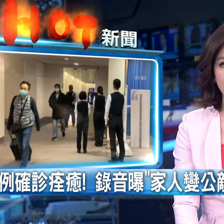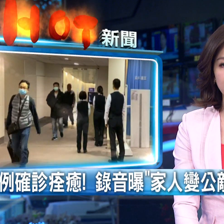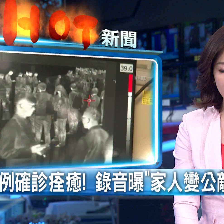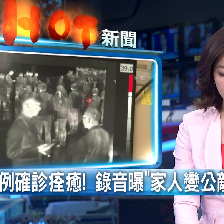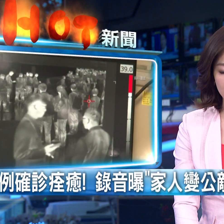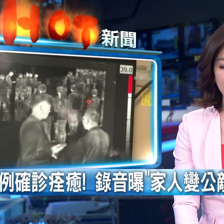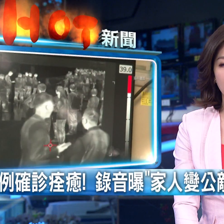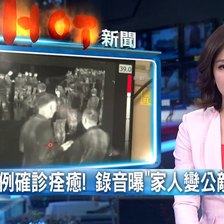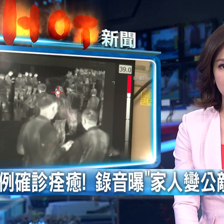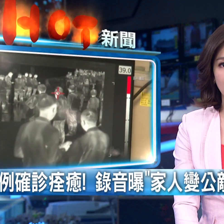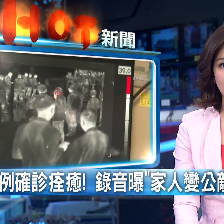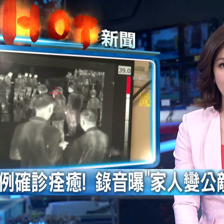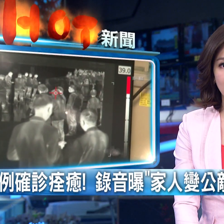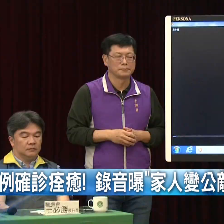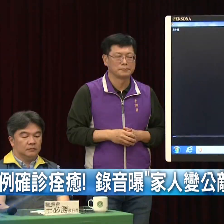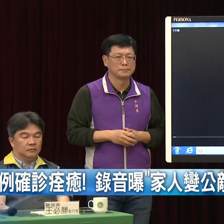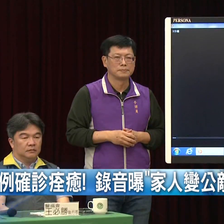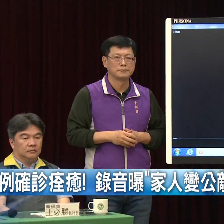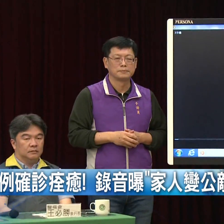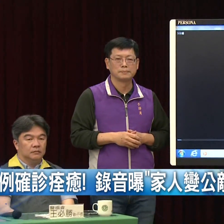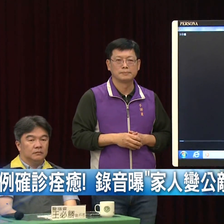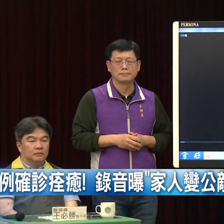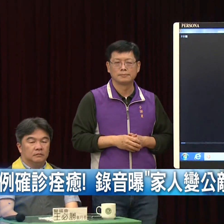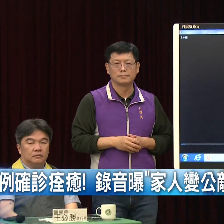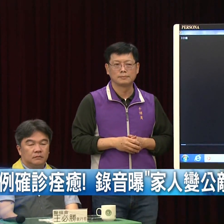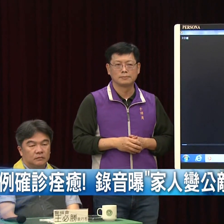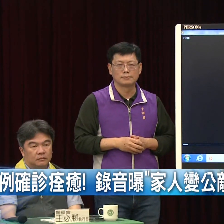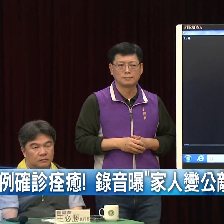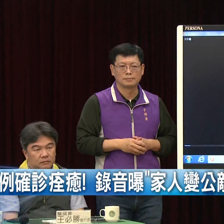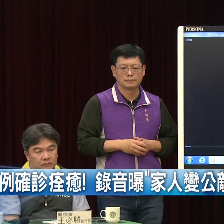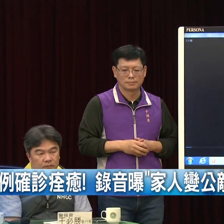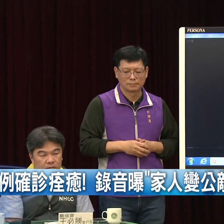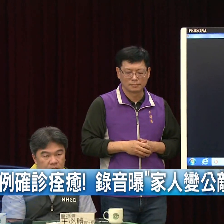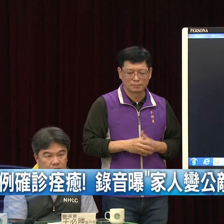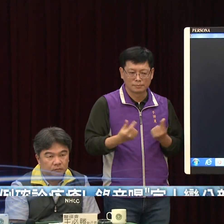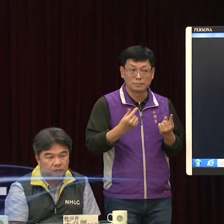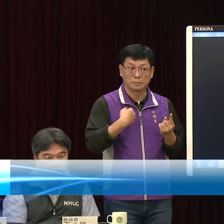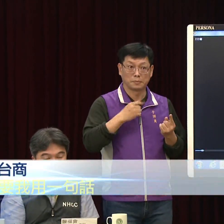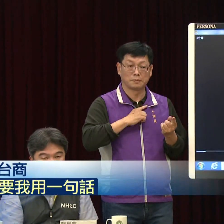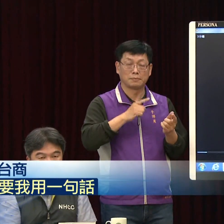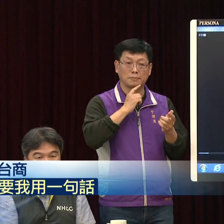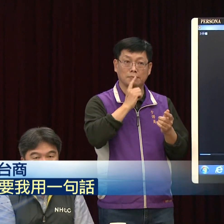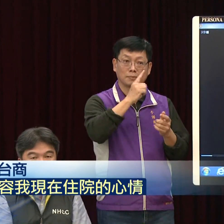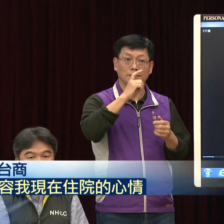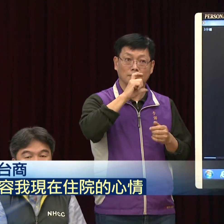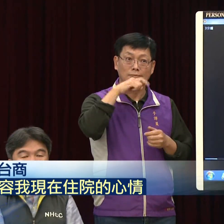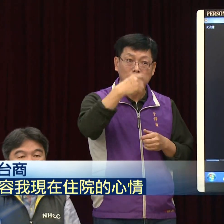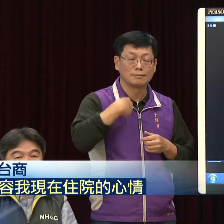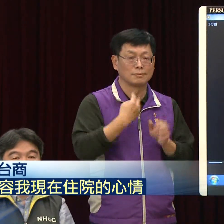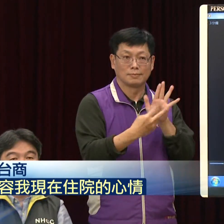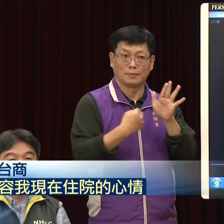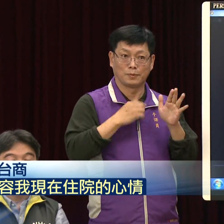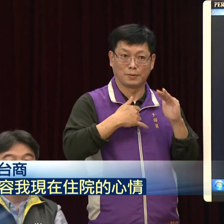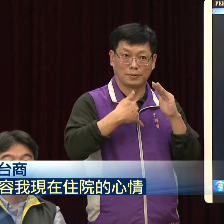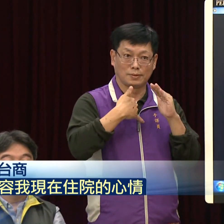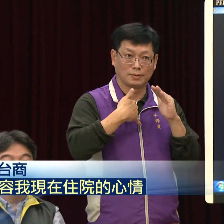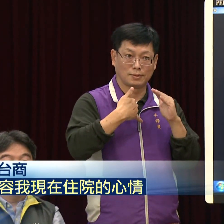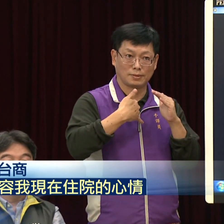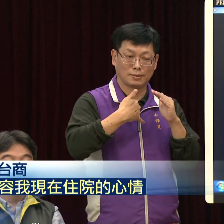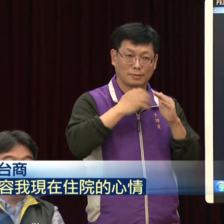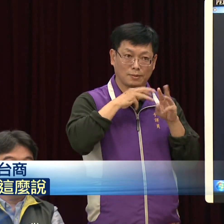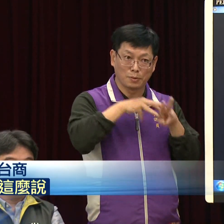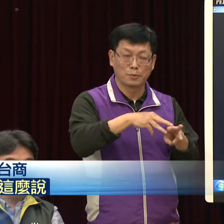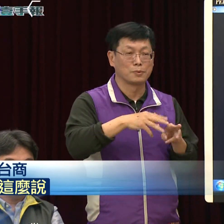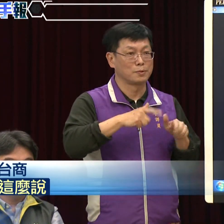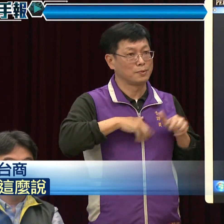了确诊病愈第二个人。 要我用一句话来形容我现在住院的心情，那我